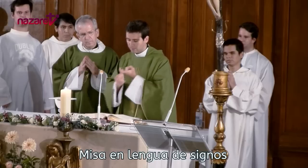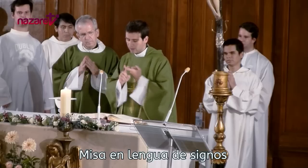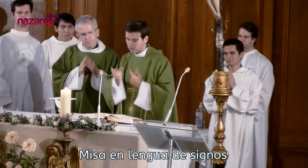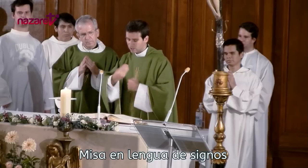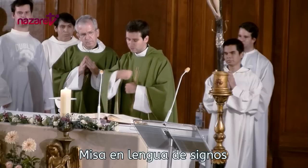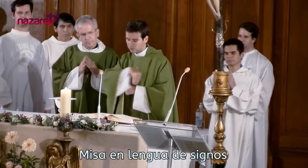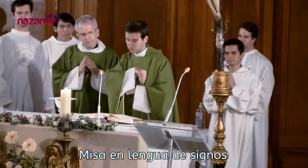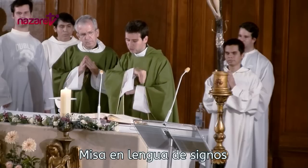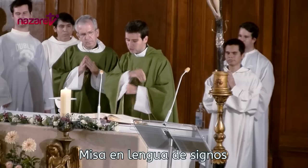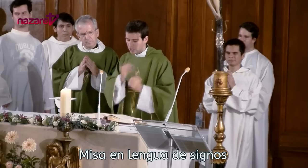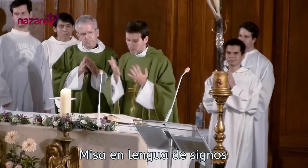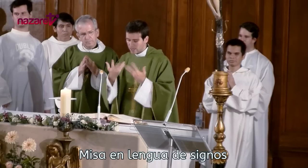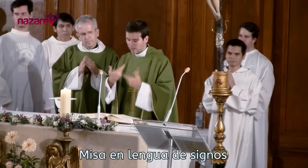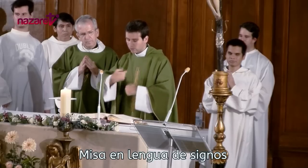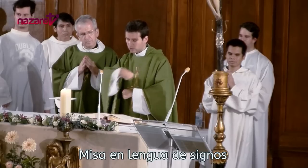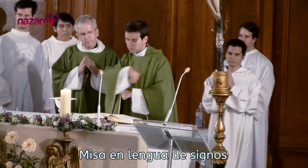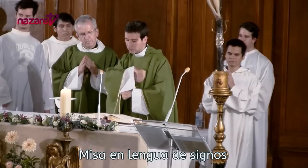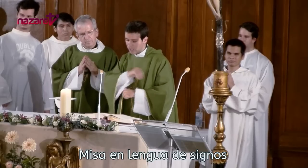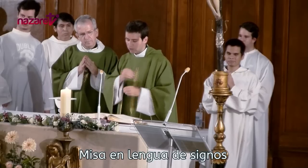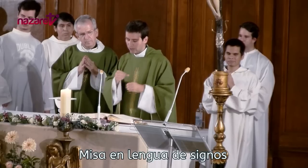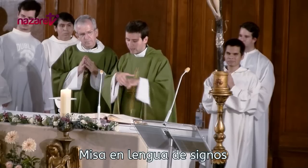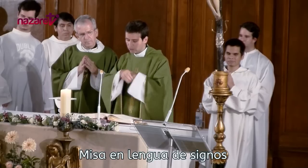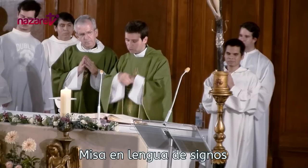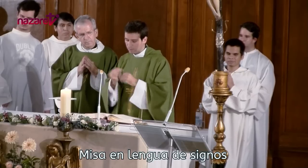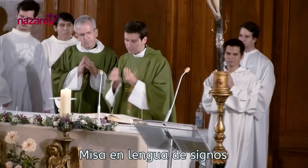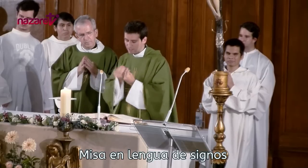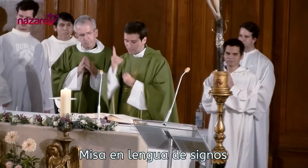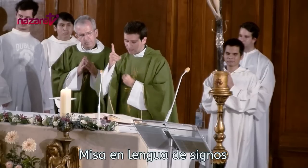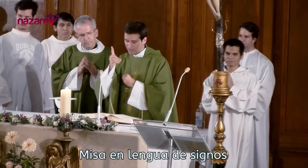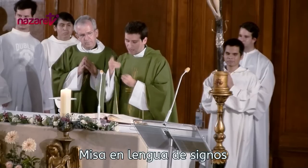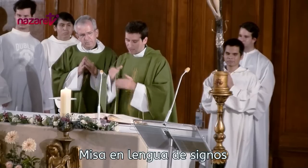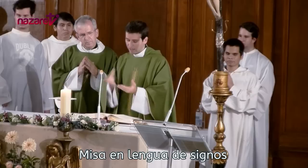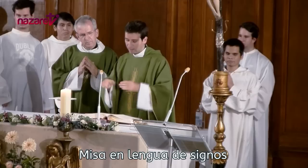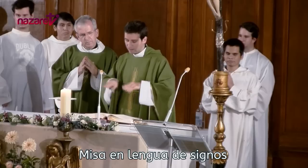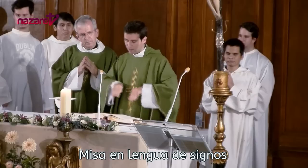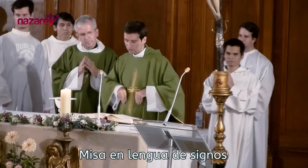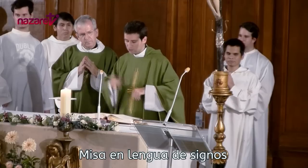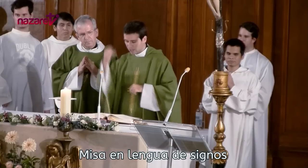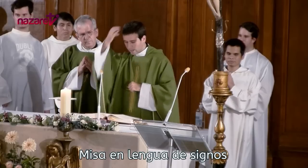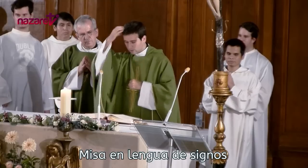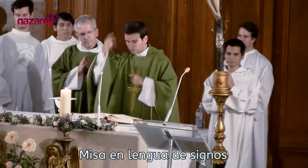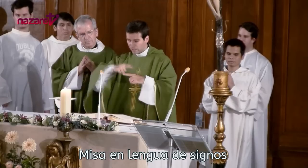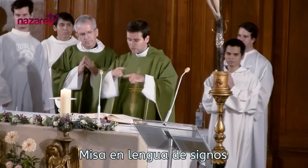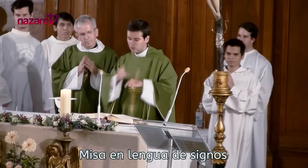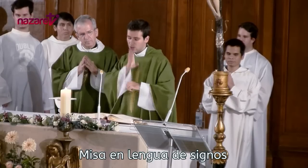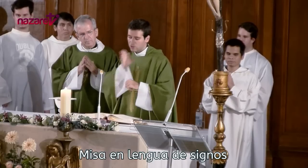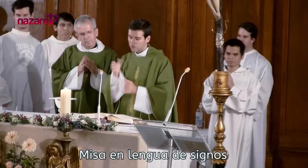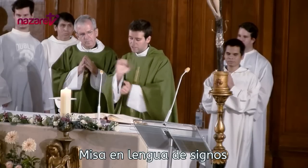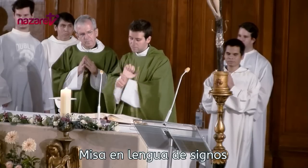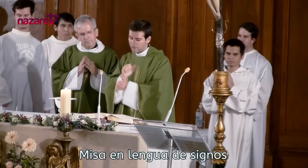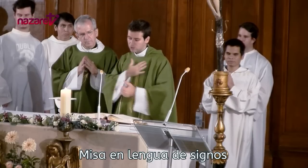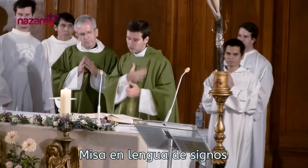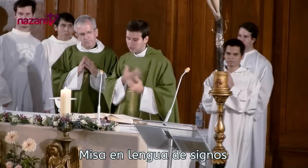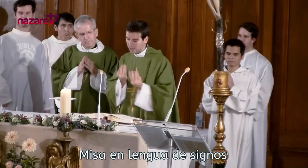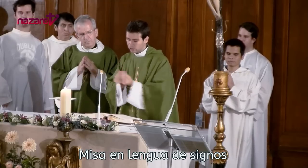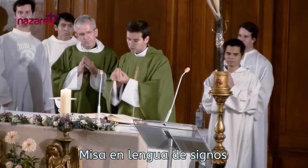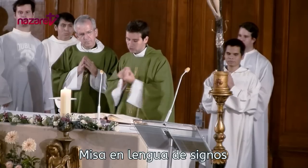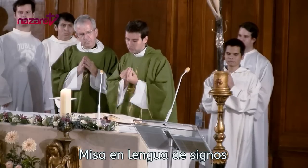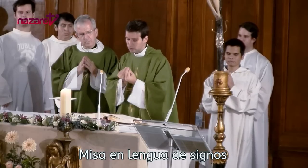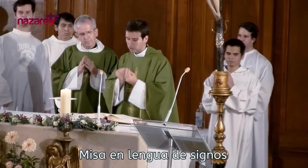hermanos difuntos y a cuantos murieron en tu amistad, recíbelos en tu reino, donde esperamos gozar todos juntos de